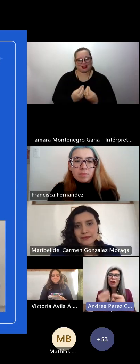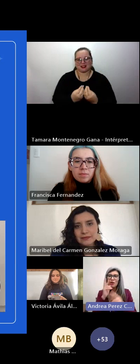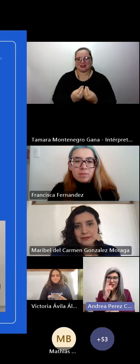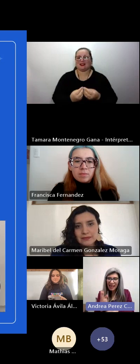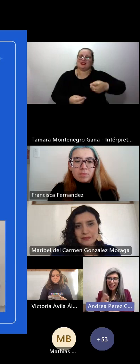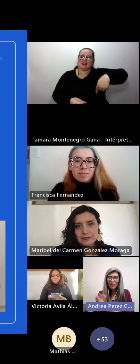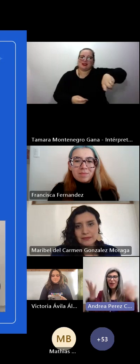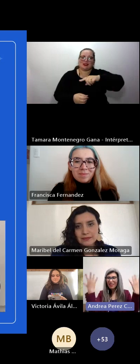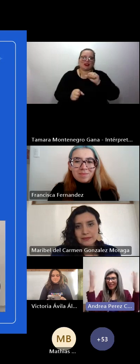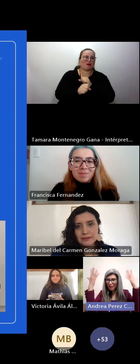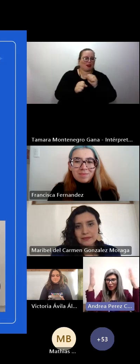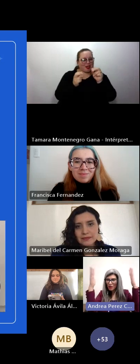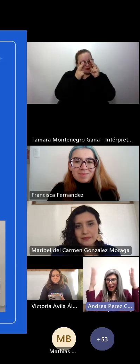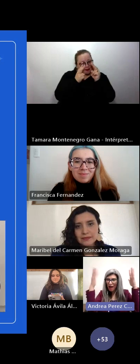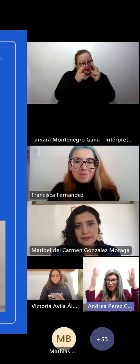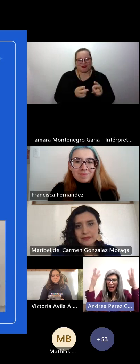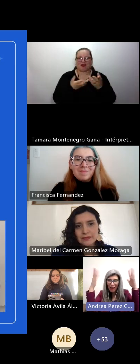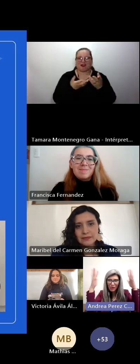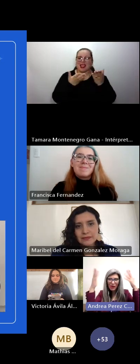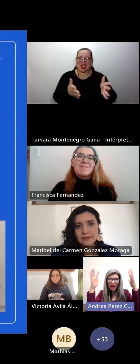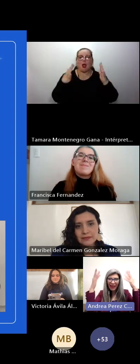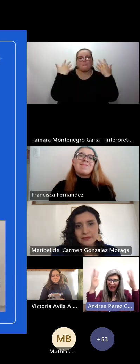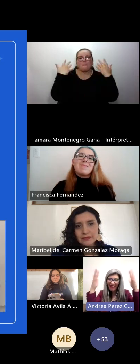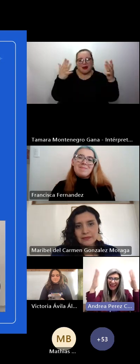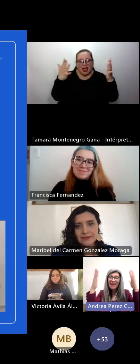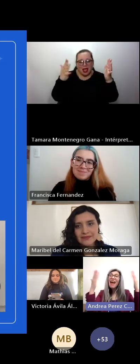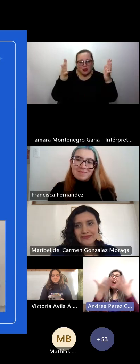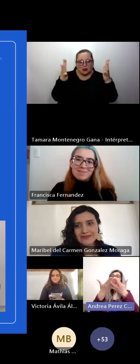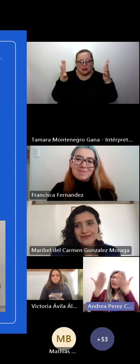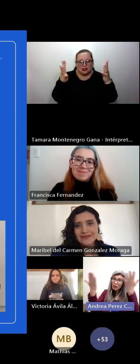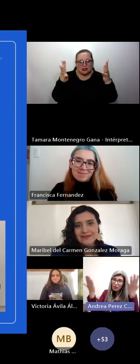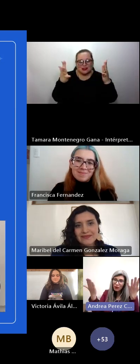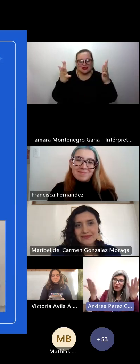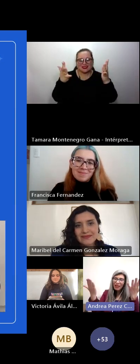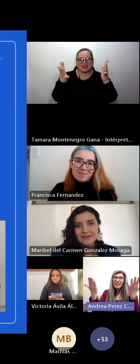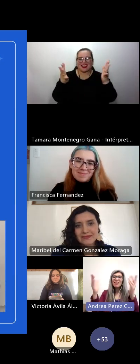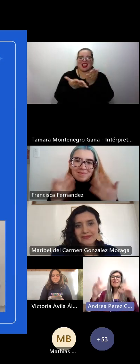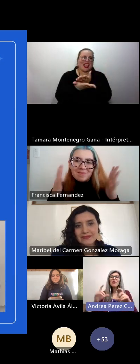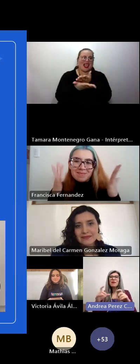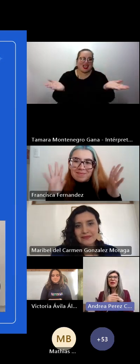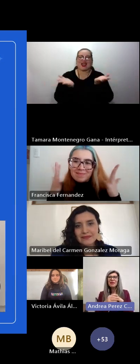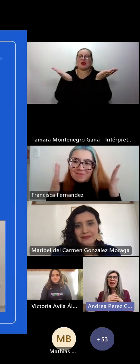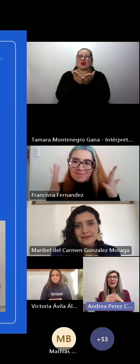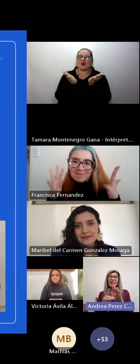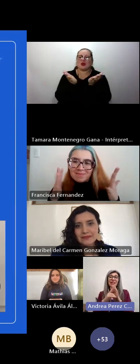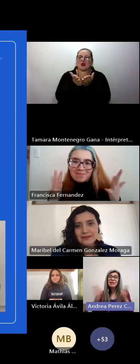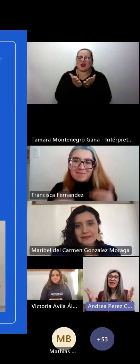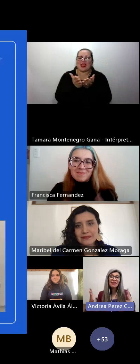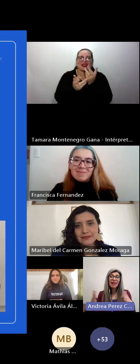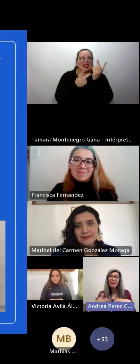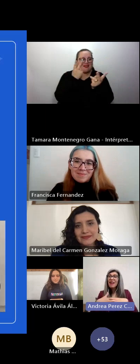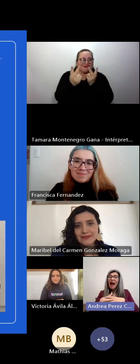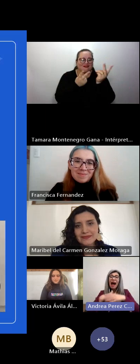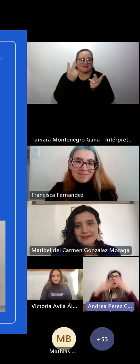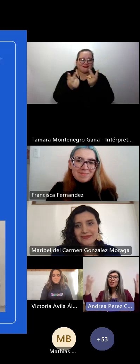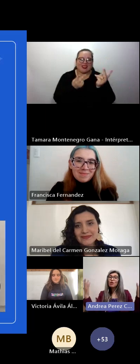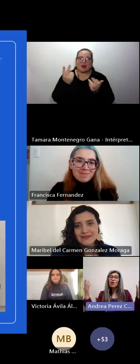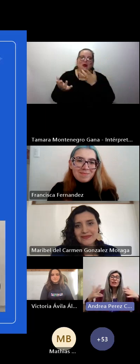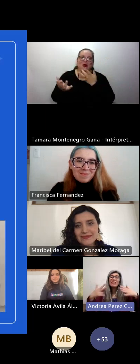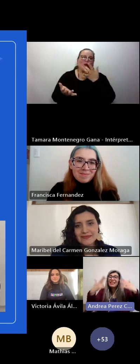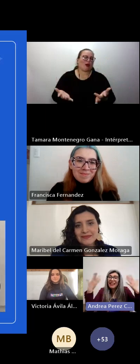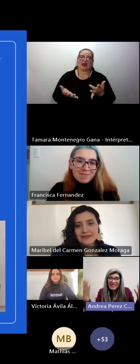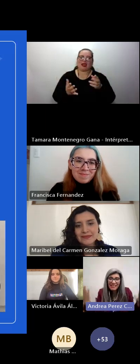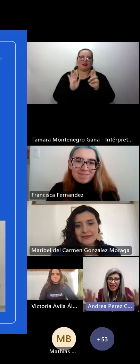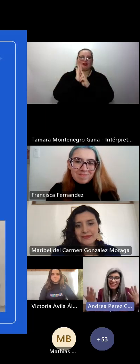podíamos no reconocerlos, darles un aplauso grande a estos estudiantes que vemos en pantalla, que representan a